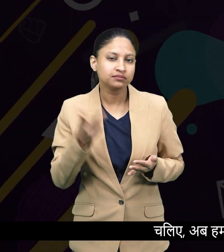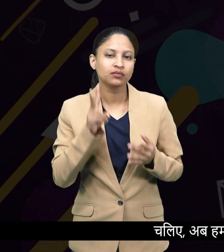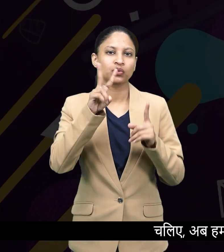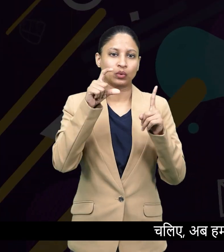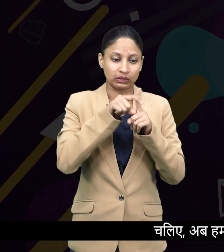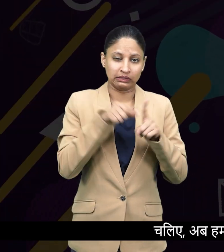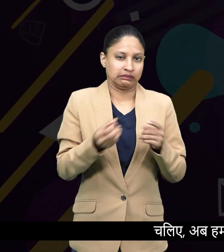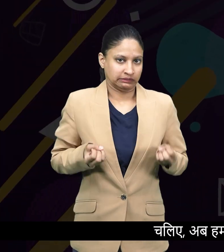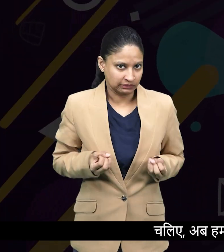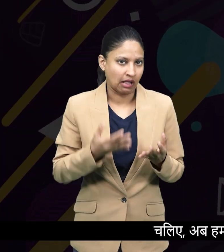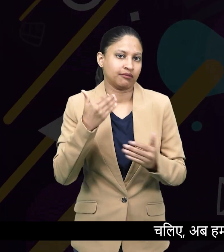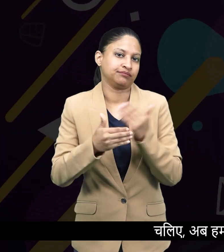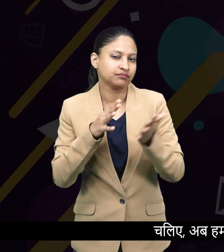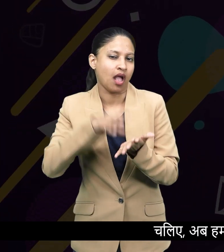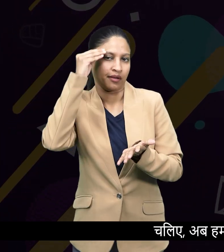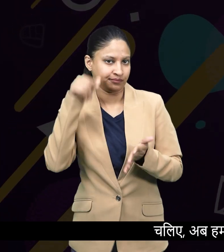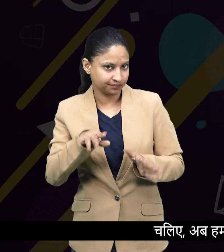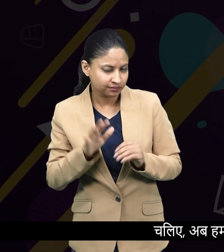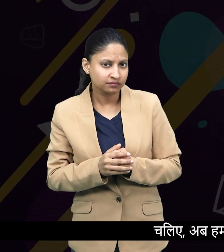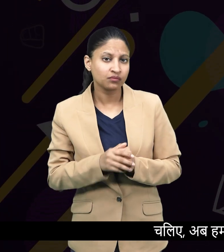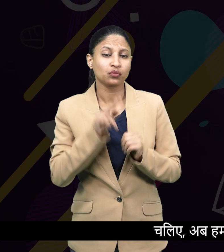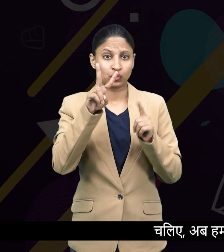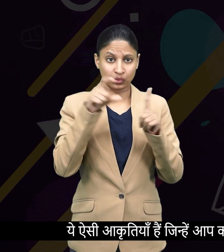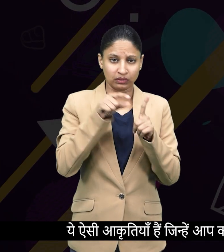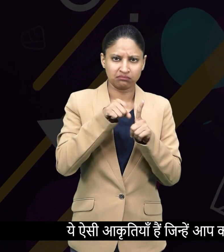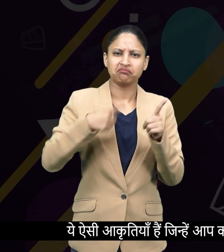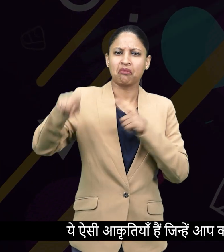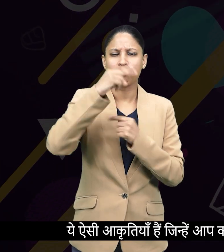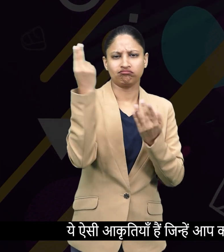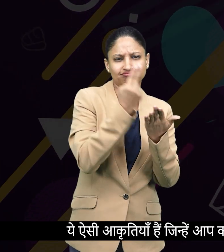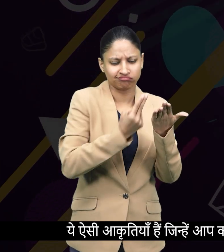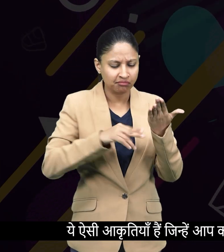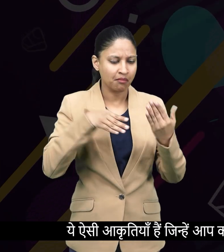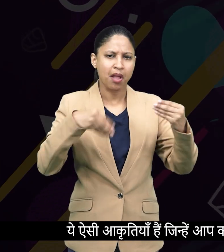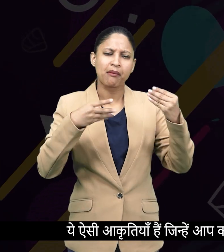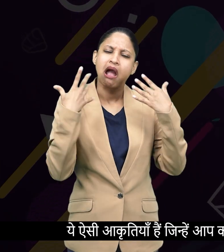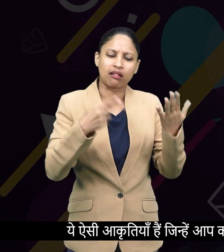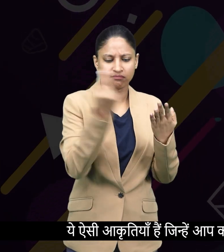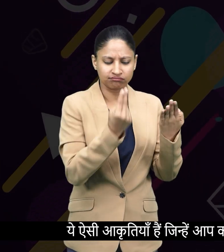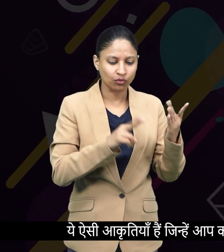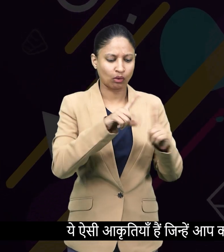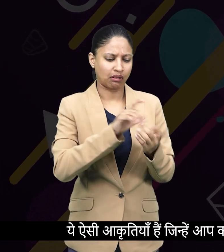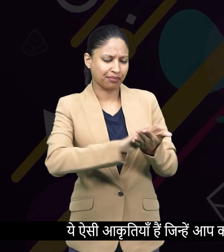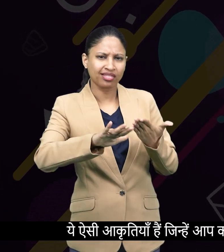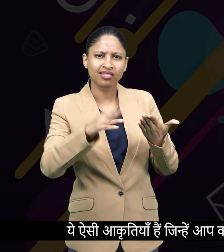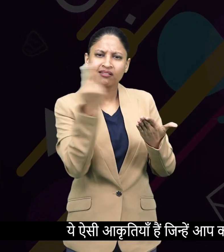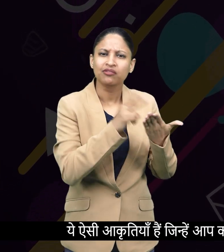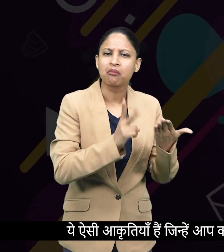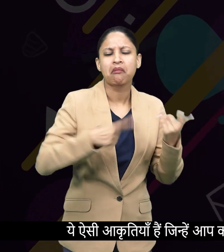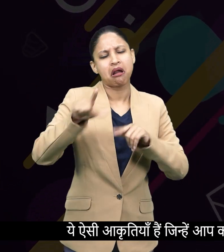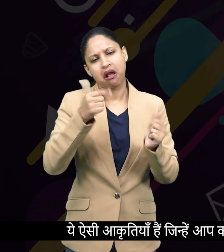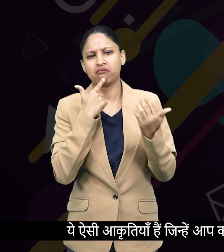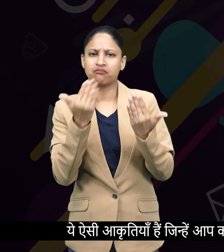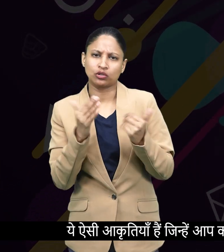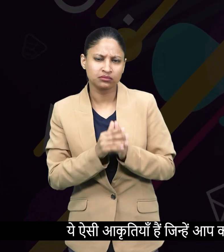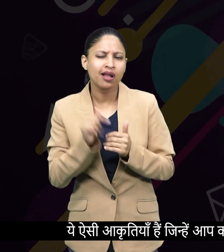अब हम 2D आकृतियों से आरंभ करते हैं। ये ऐसी आकृतियाँ हैं जिन्हें आप कागज पर बना सकते हैं।